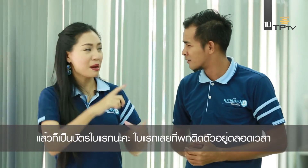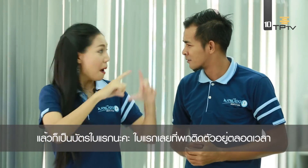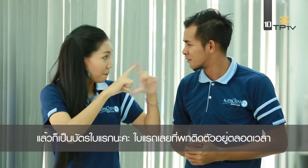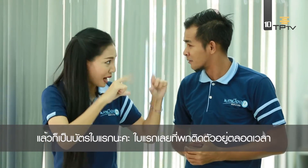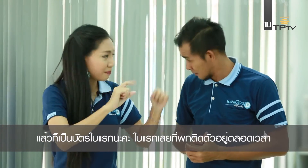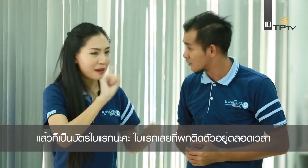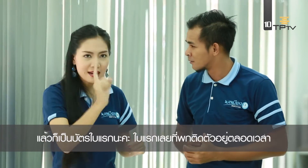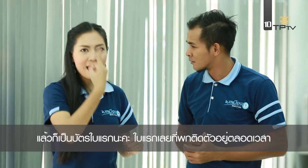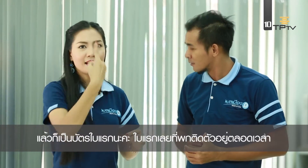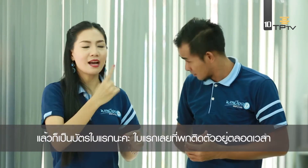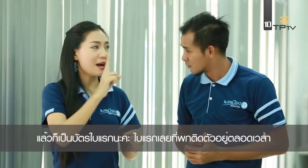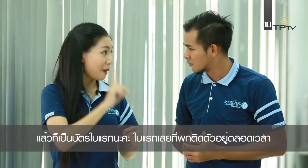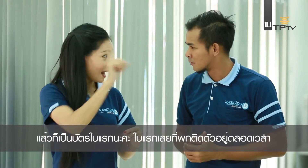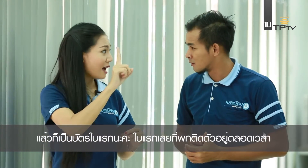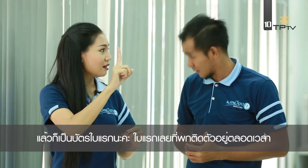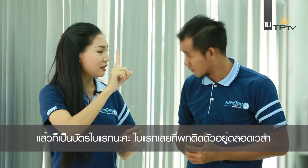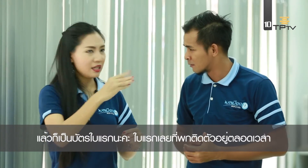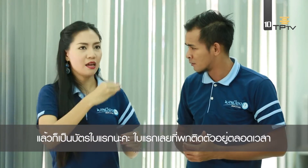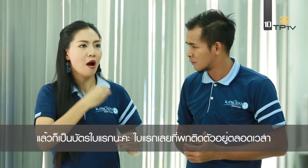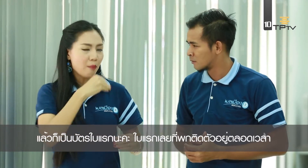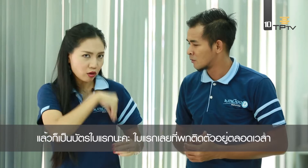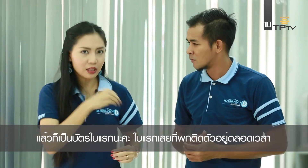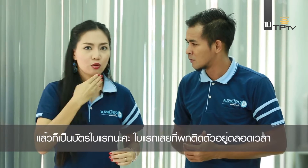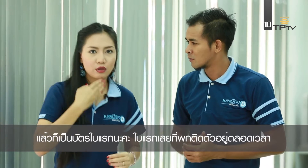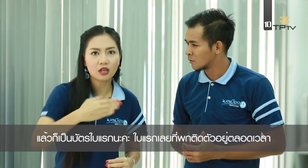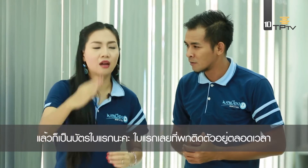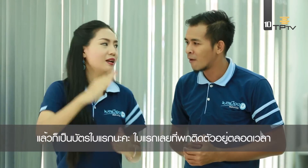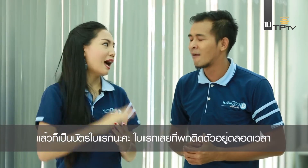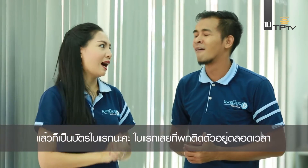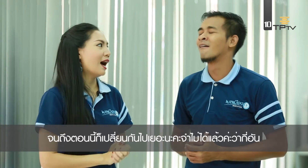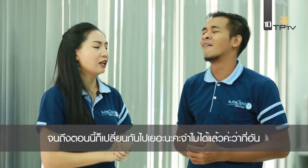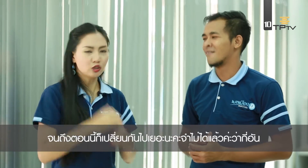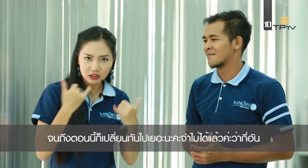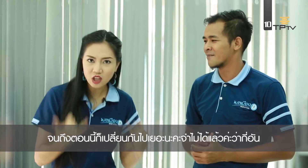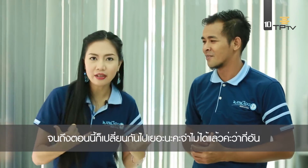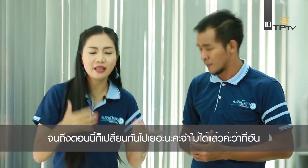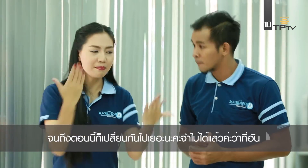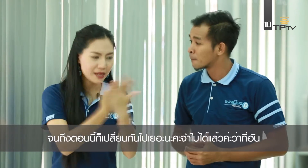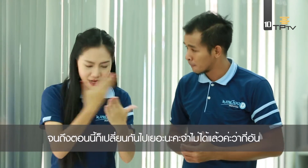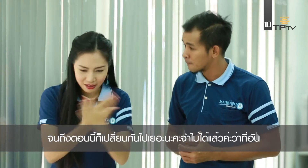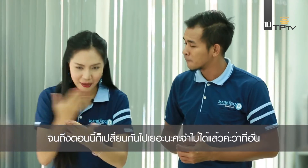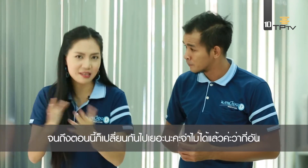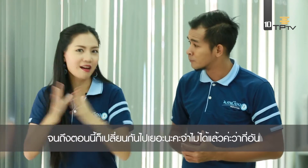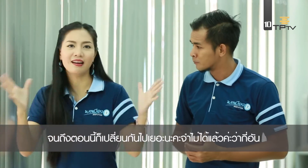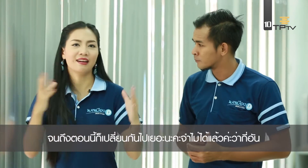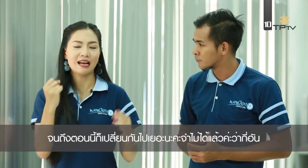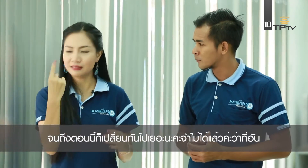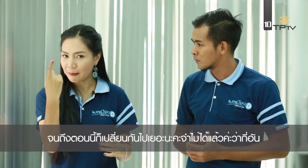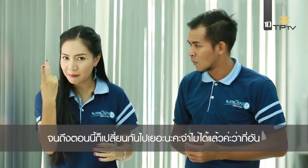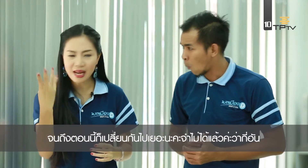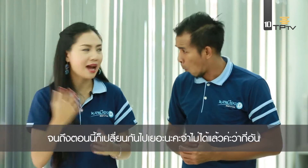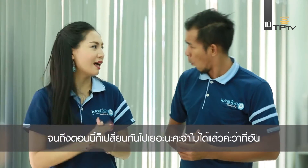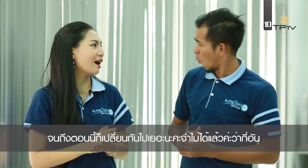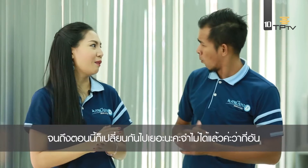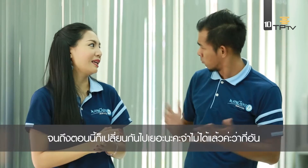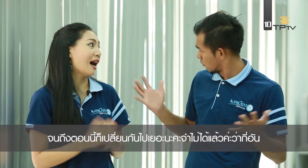แล้วก็เป็นบัตรใบแรกนะคะใบแรกเลยที่พกติดตัวอยู่ตลอดเวลาค่ะจนถึงตอนนี้เนี่ยเปลี่ยนกันไปเยอะแล้วนะคะจ